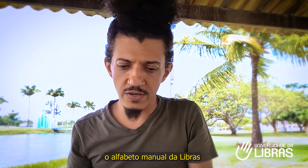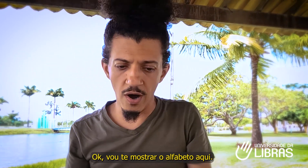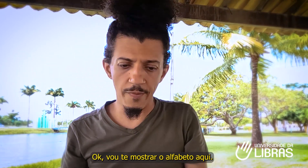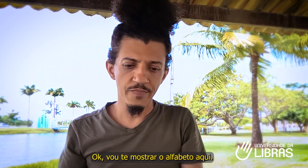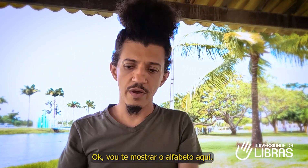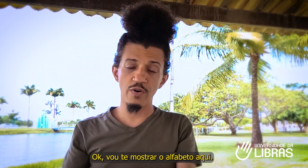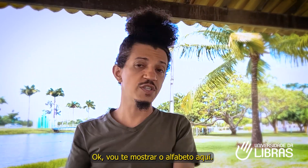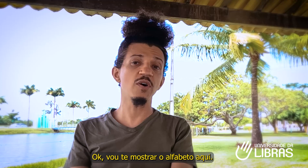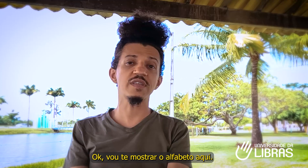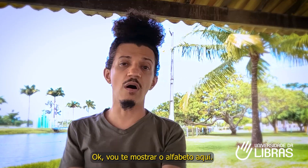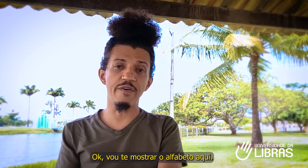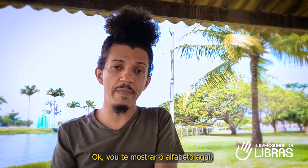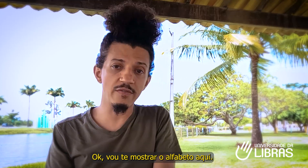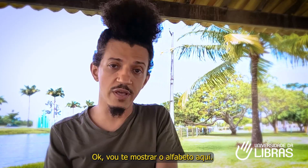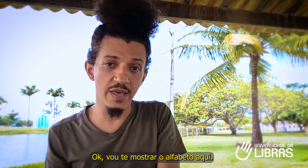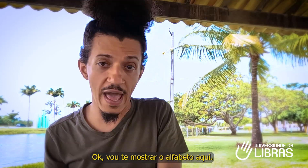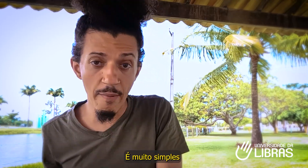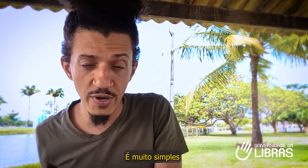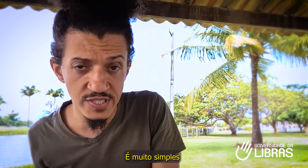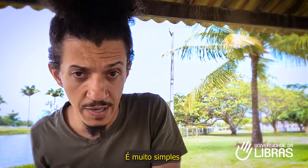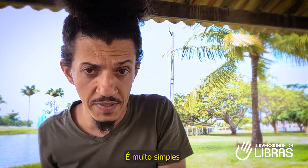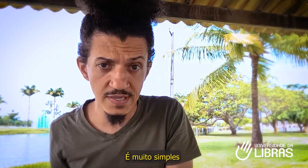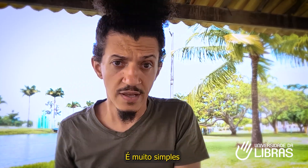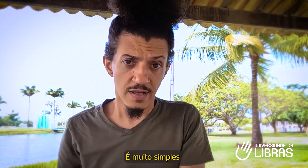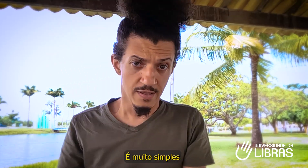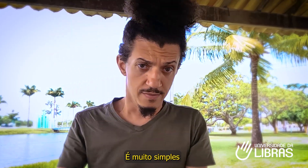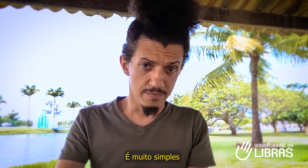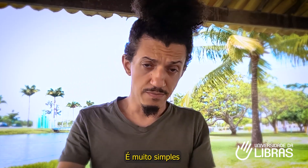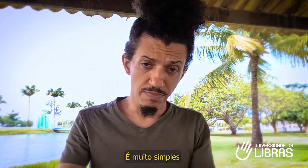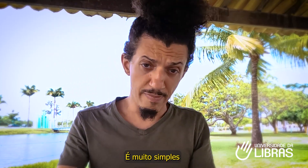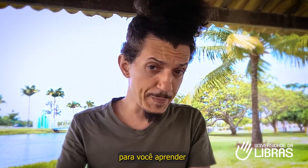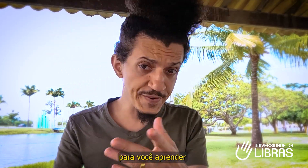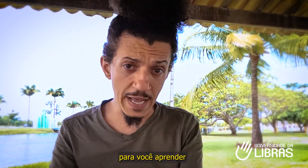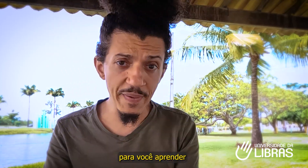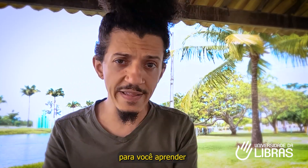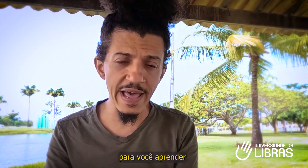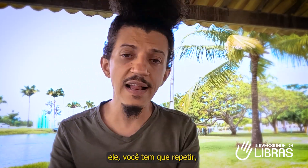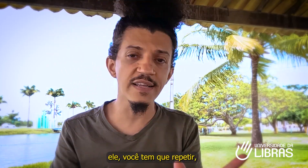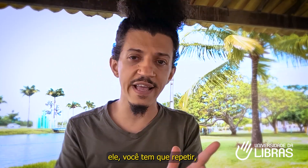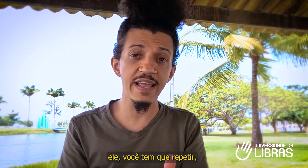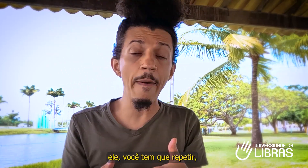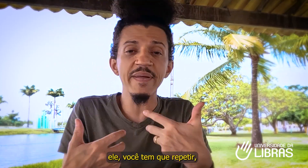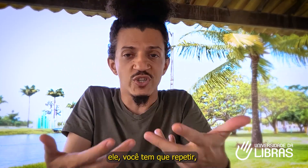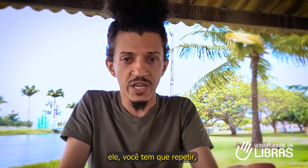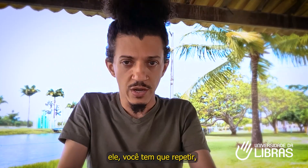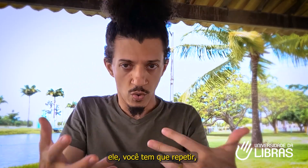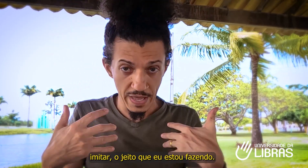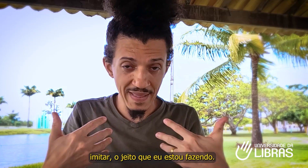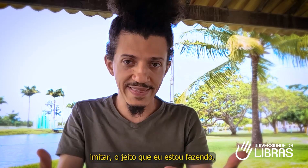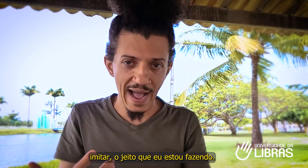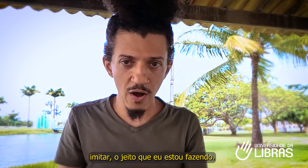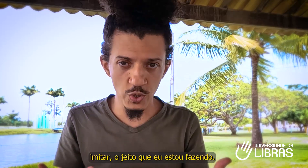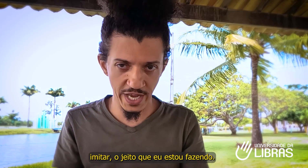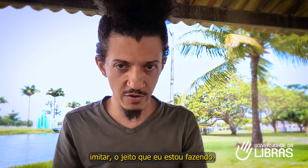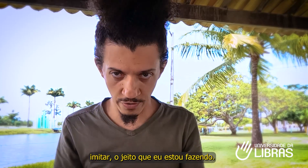Ó, vou te mostrar o alfabeto aqui, é muito simples, mas para você aprender ele, você tem que repetir, imitar o jeito que eu estou